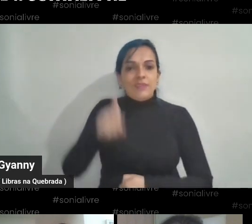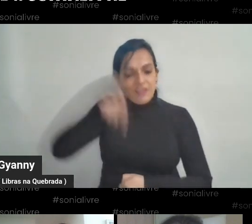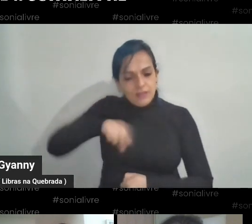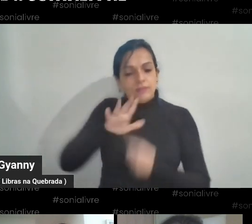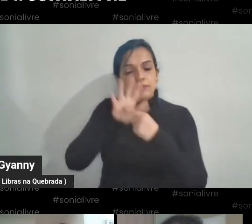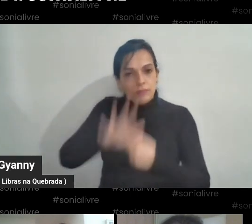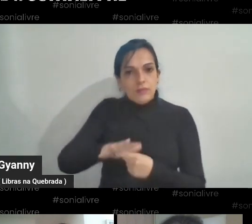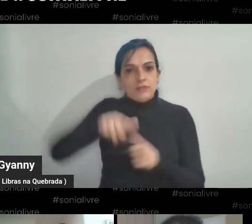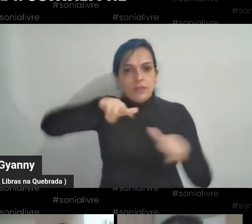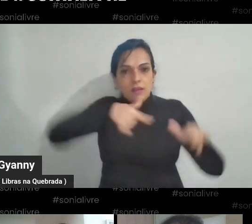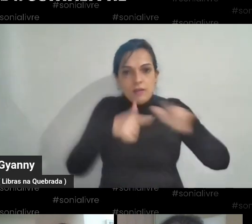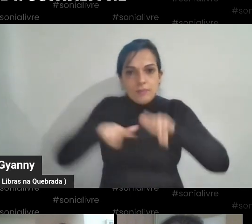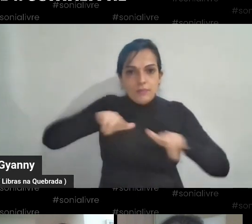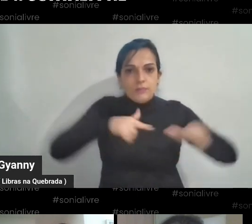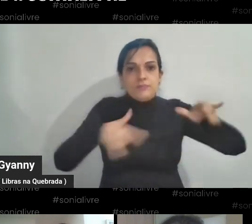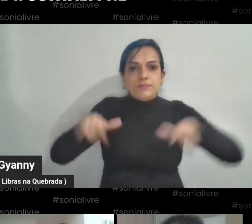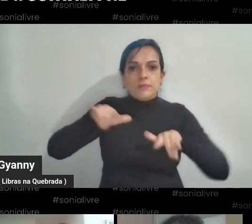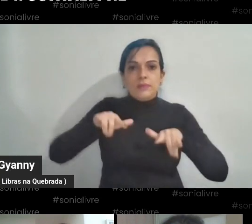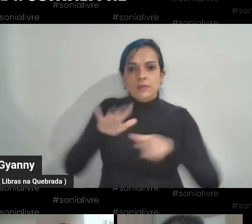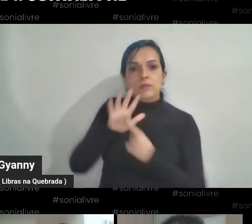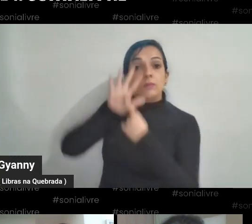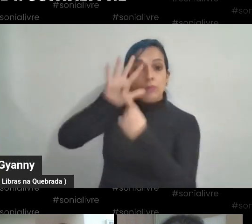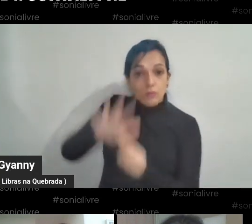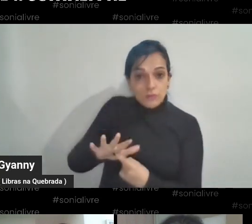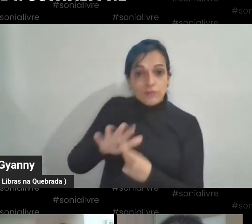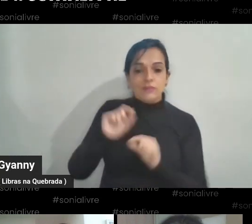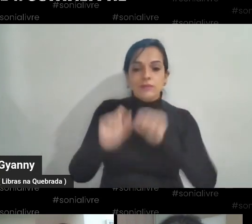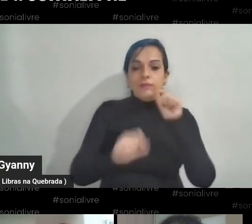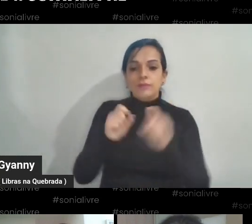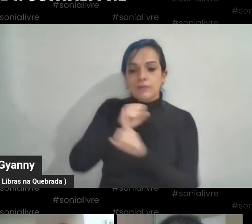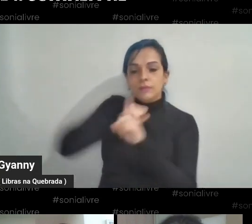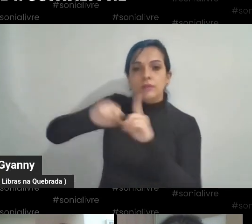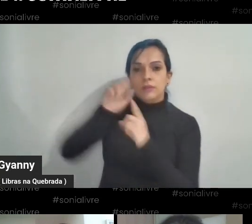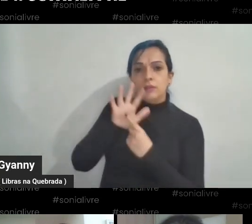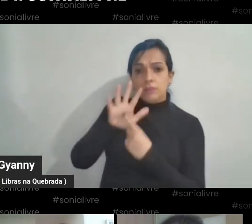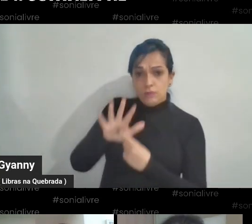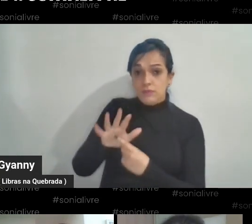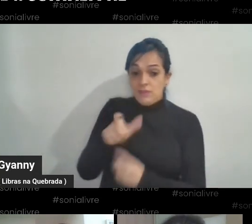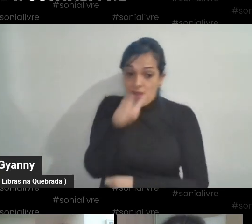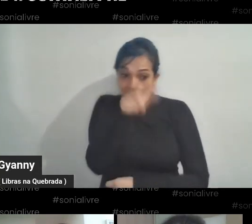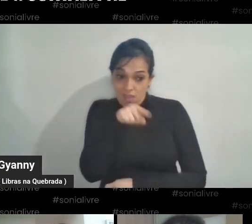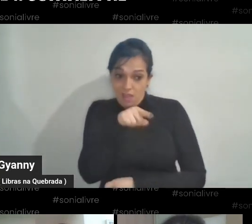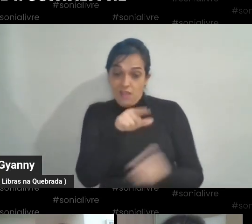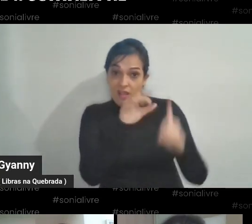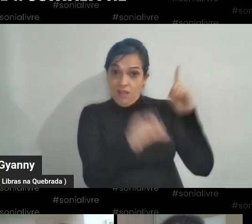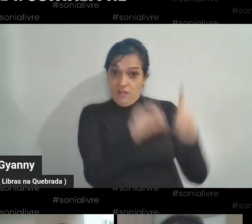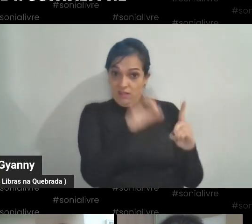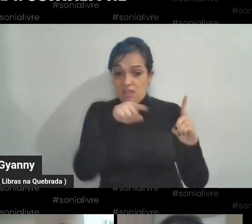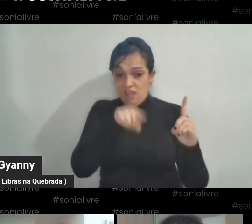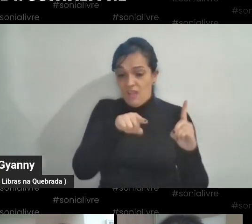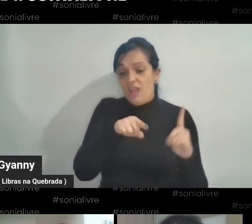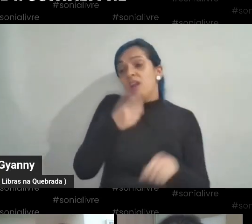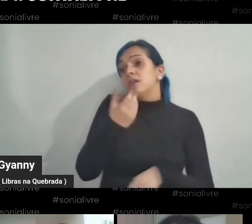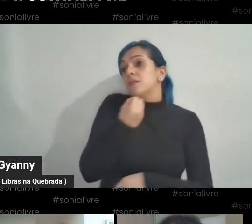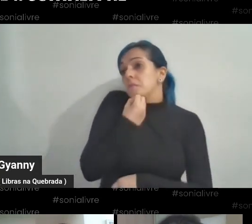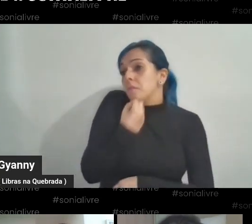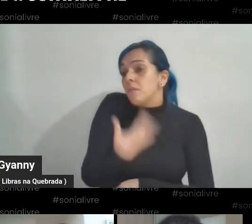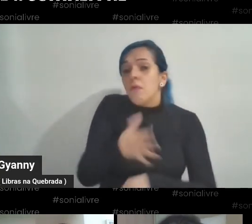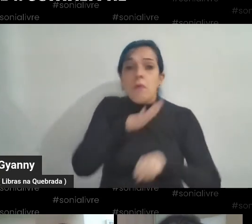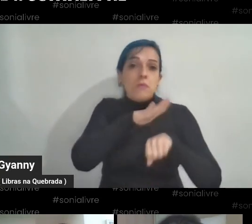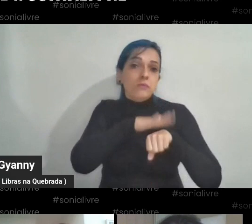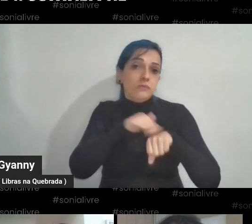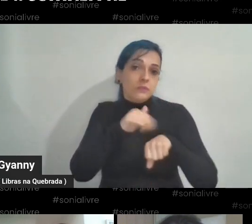essa pessoa quer mostrar para a sociedade que é uma pessoa benemérita, generosa, que faz, né,